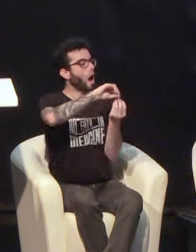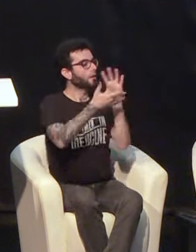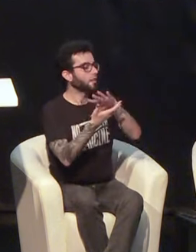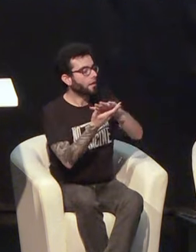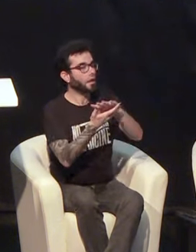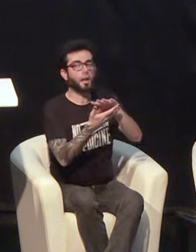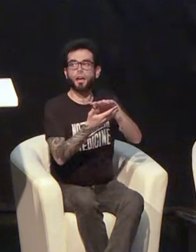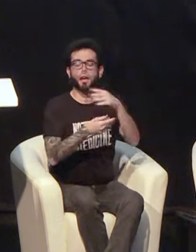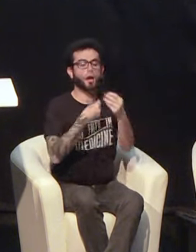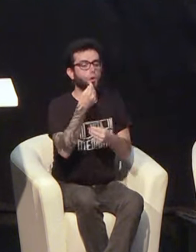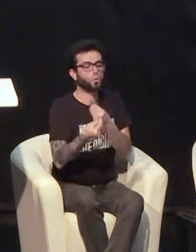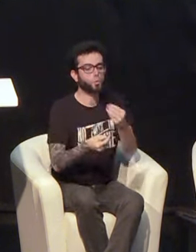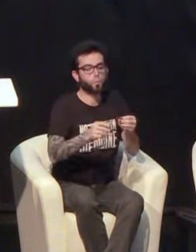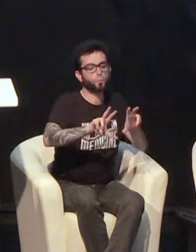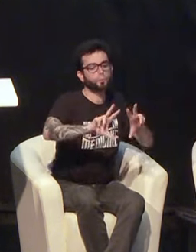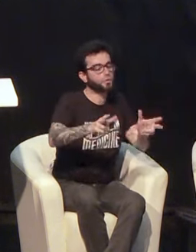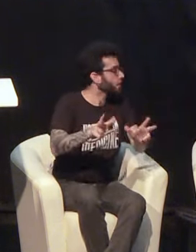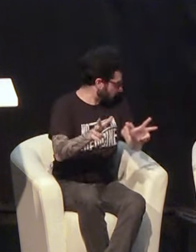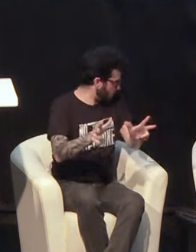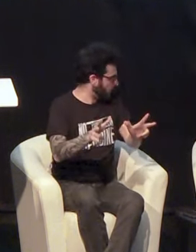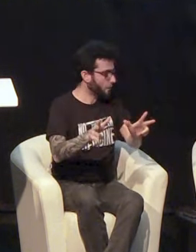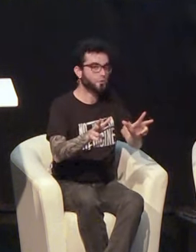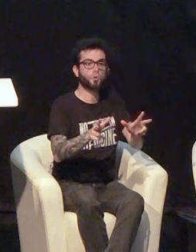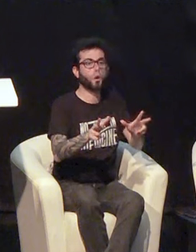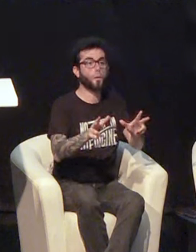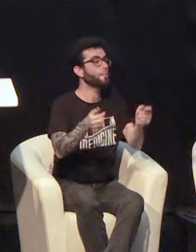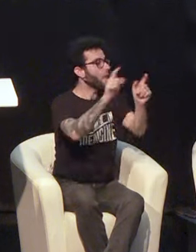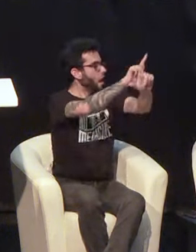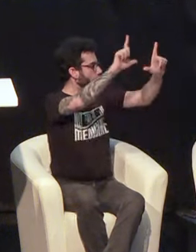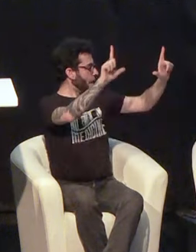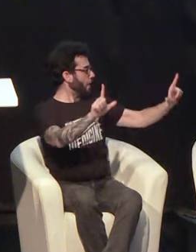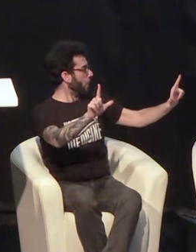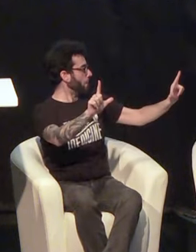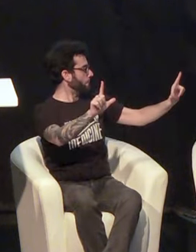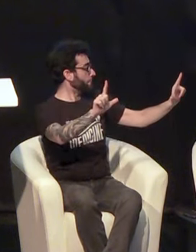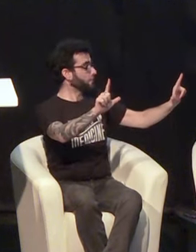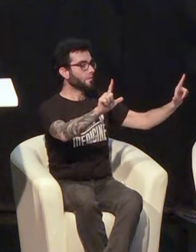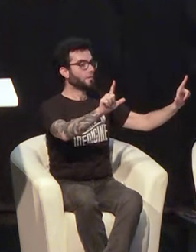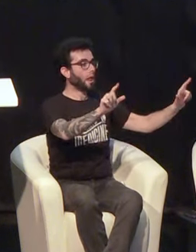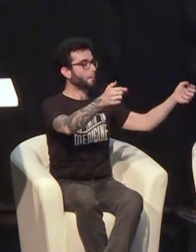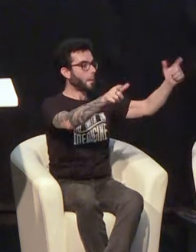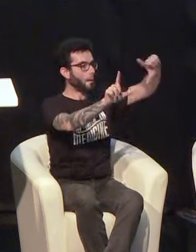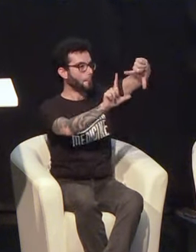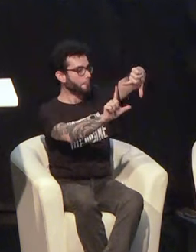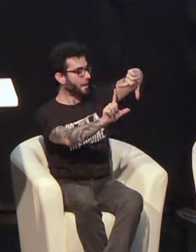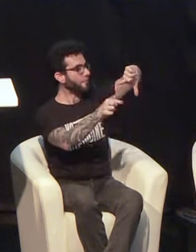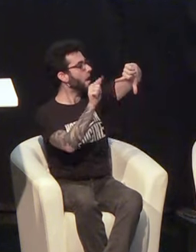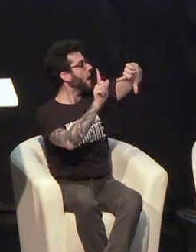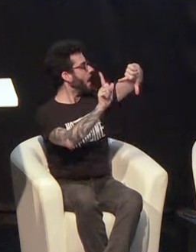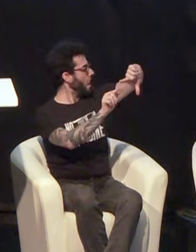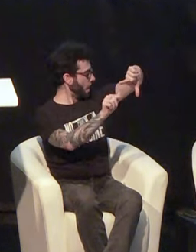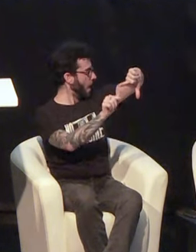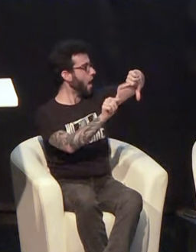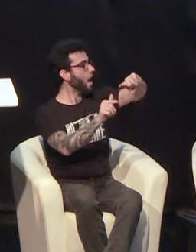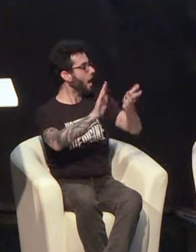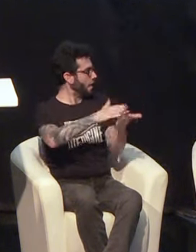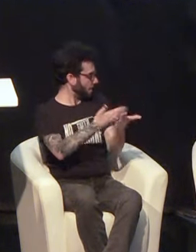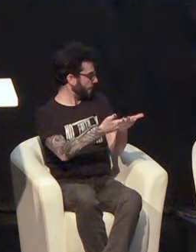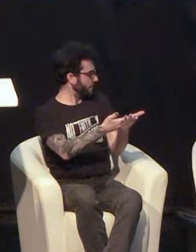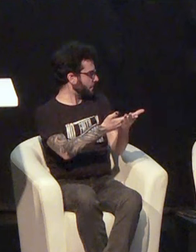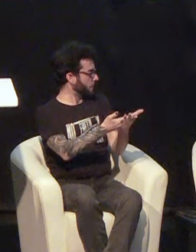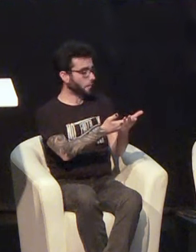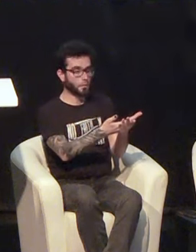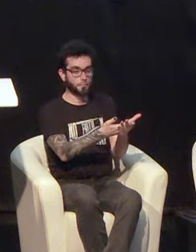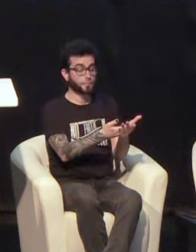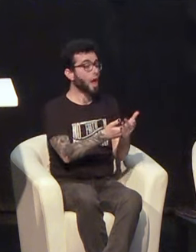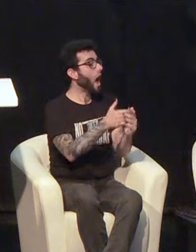fait en parallèle de ses études, on peut aller se renseigner sur Internet, sur la télévision, et